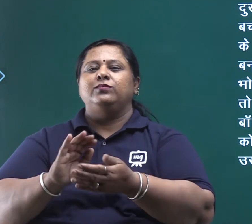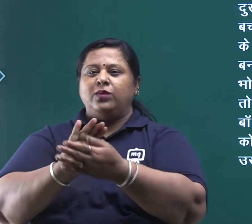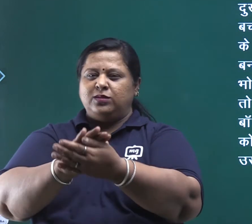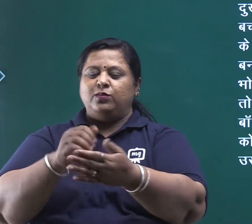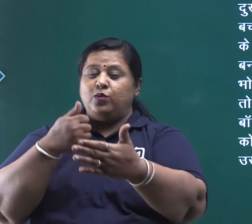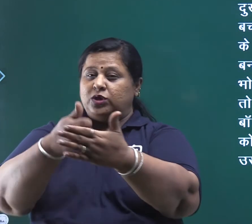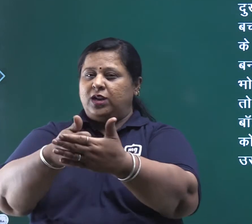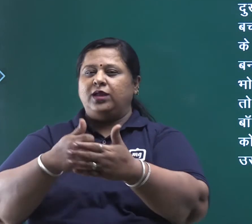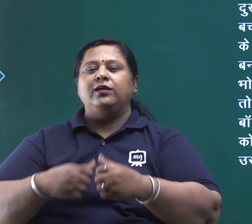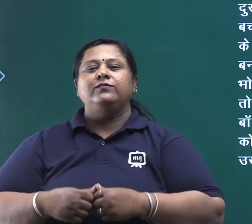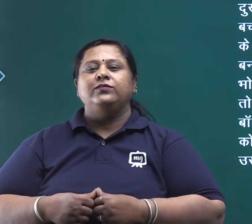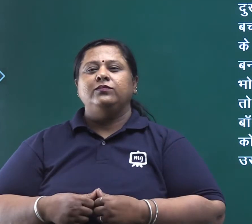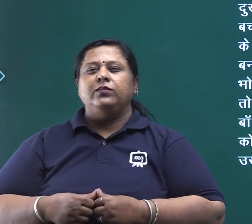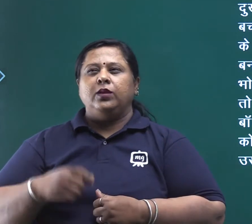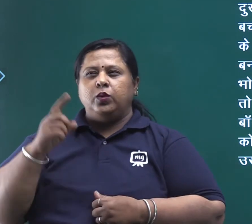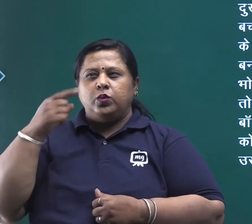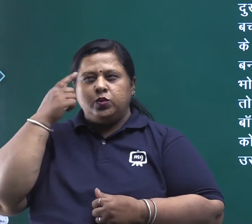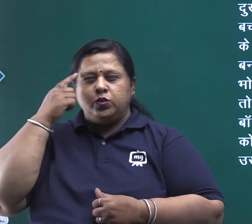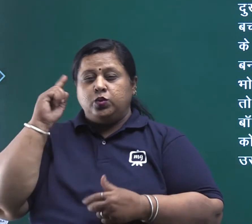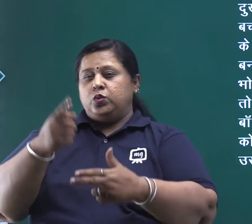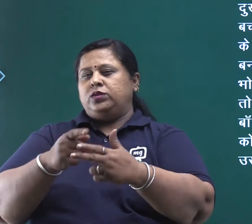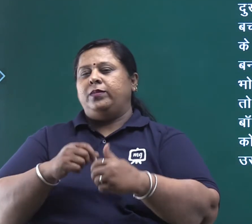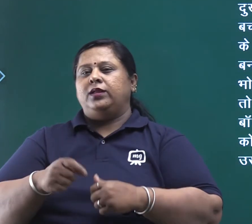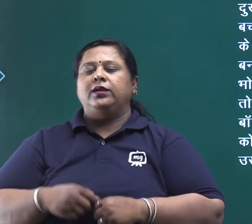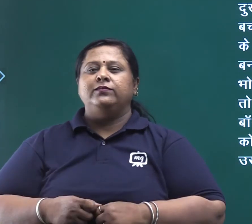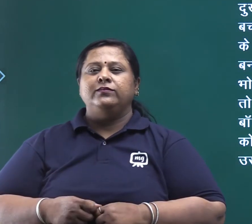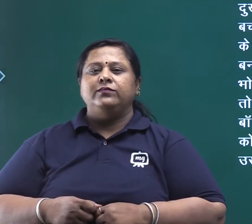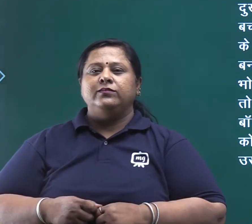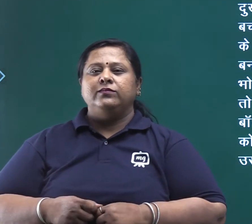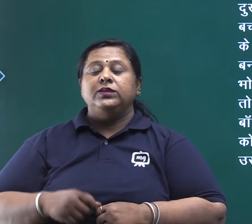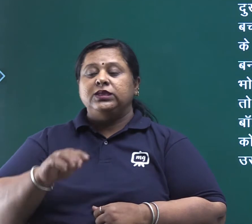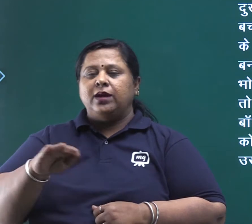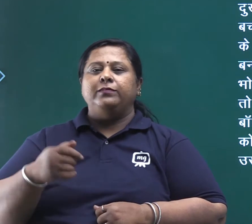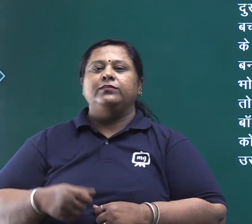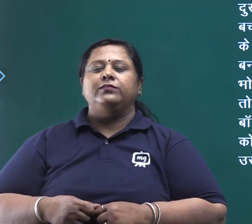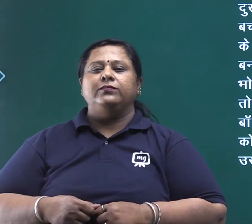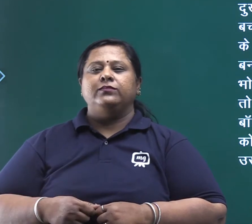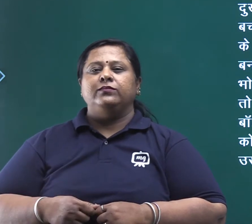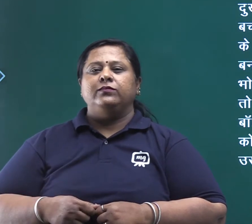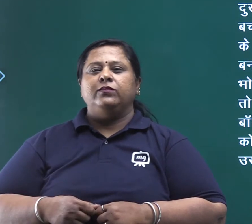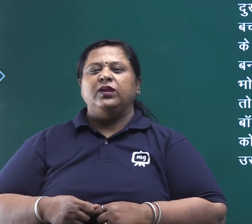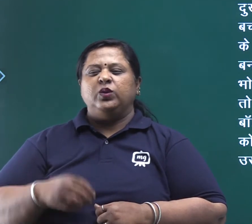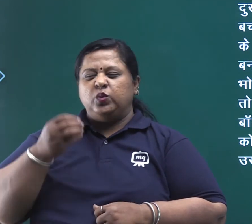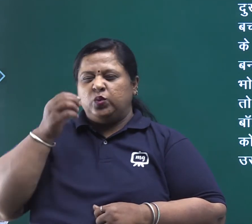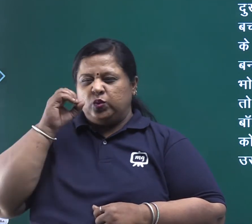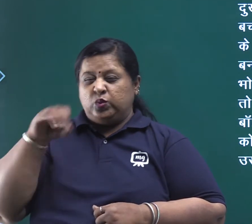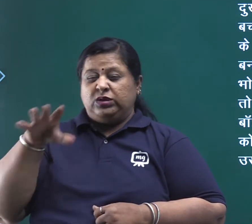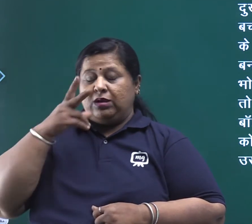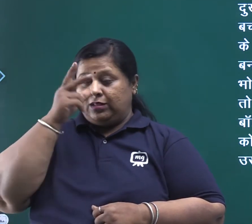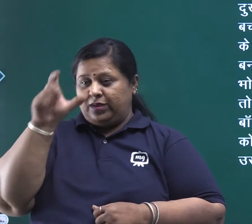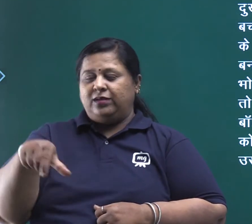पहुंचाने की योजना बनाते हैं। जब दुष्ट आदमी